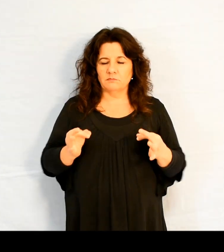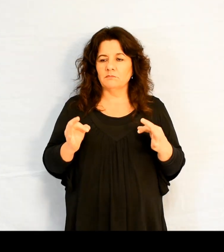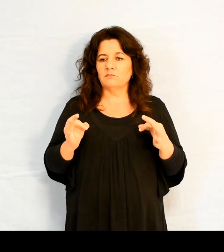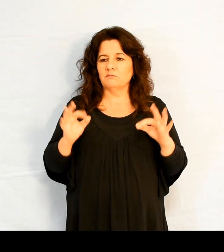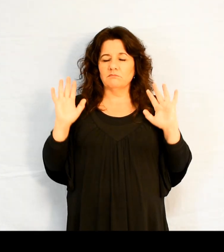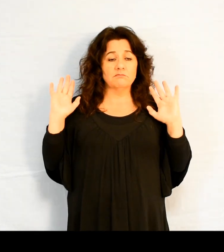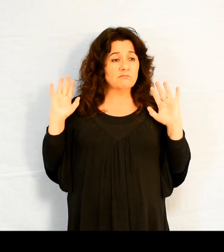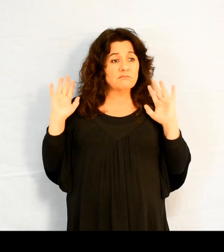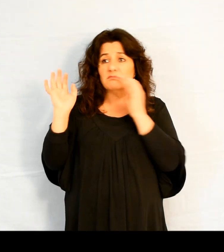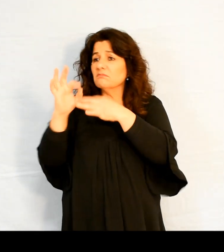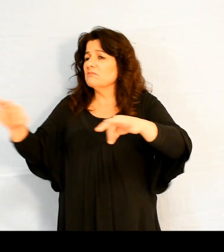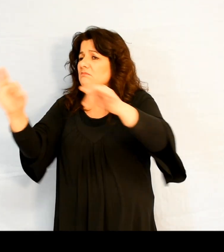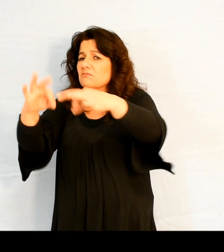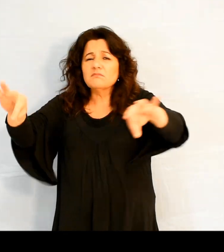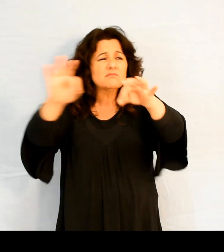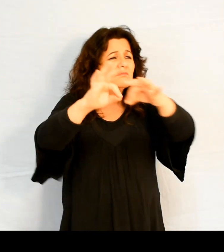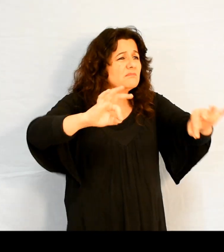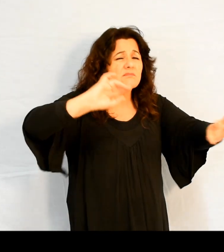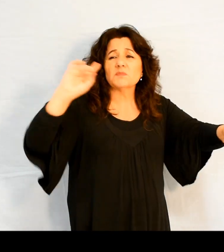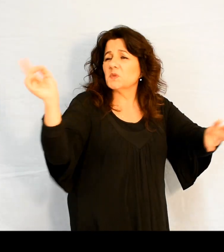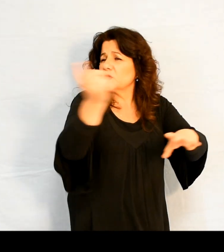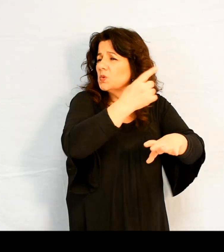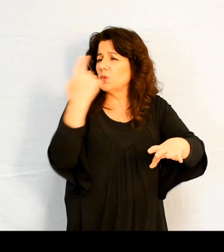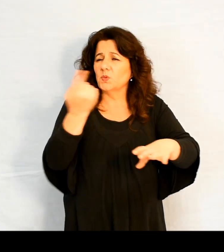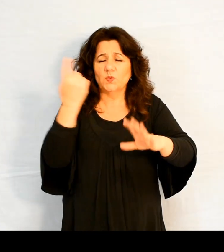qui le craint et dont les œuvres sont justes. »